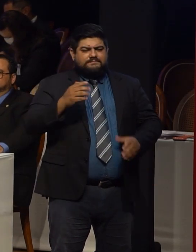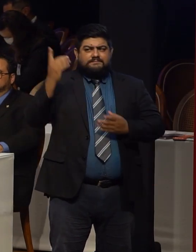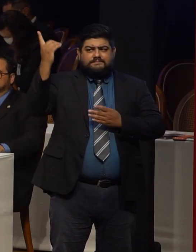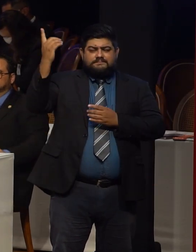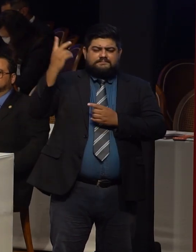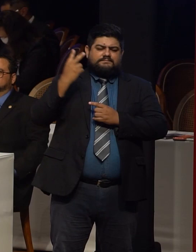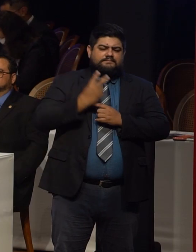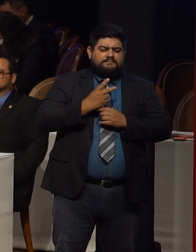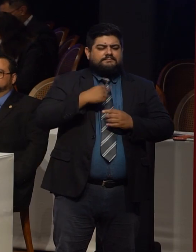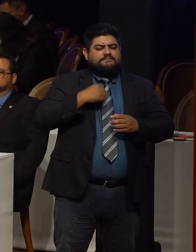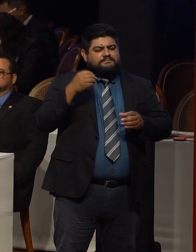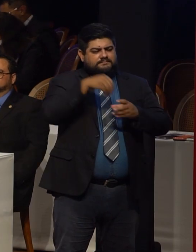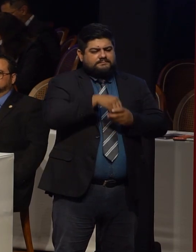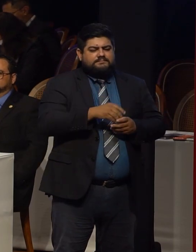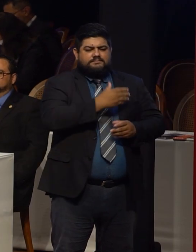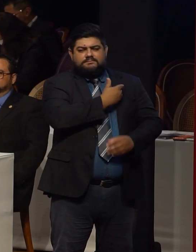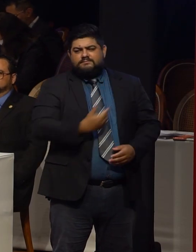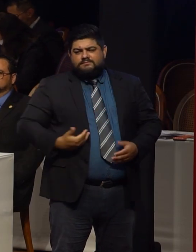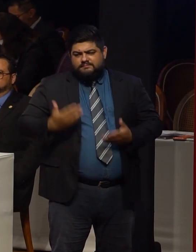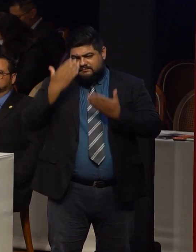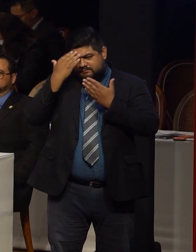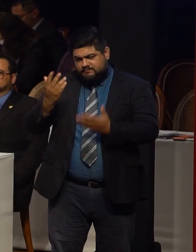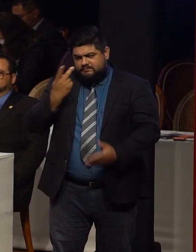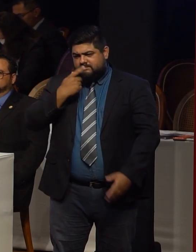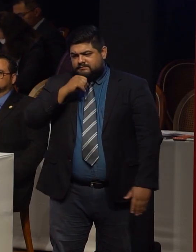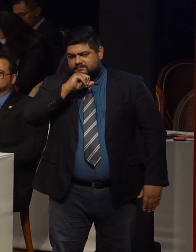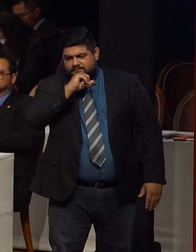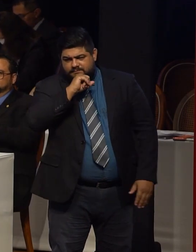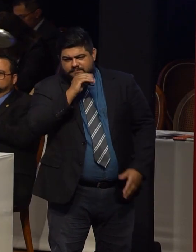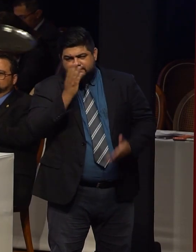trouxe para dentro do governo. Obrigado, viu, pai e mãe.